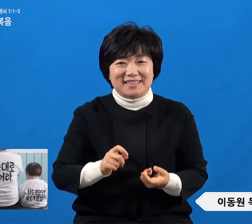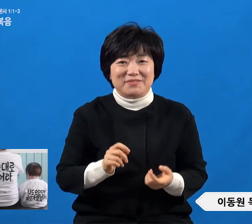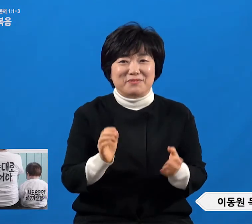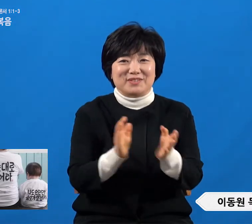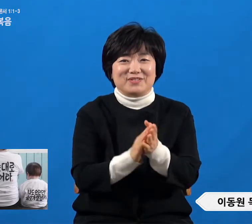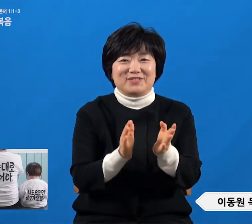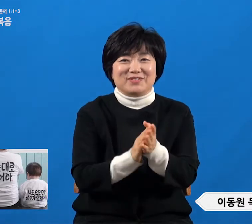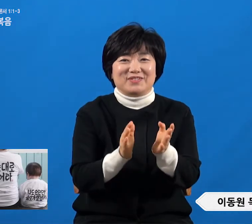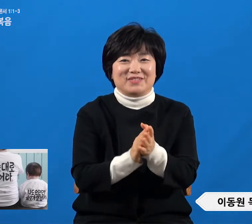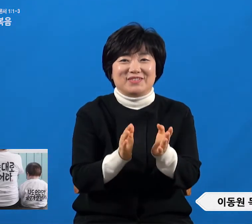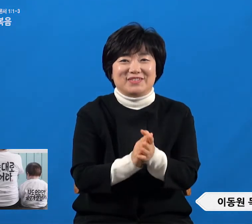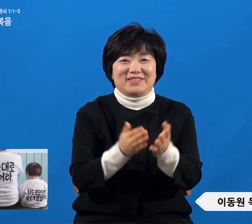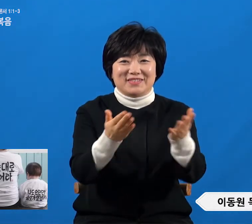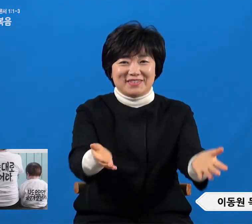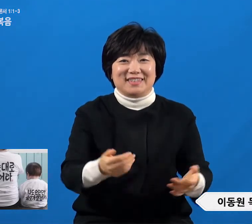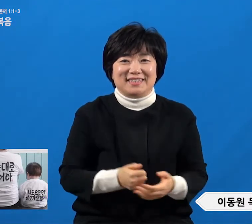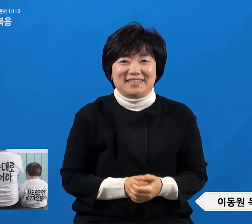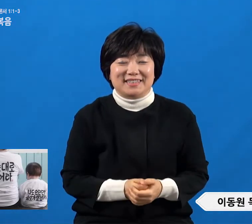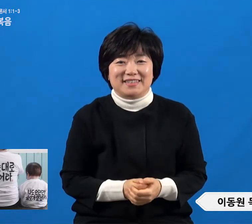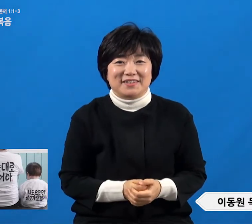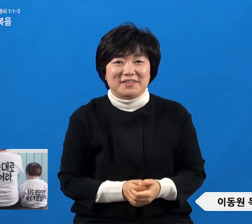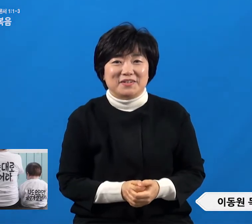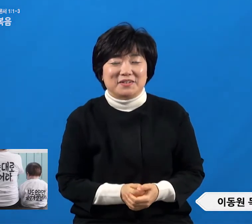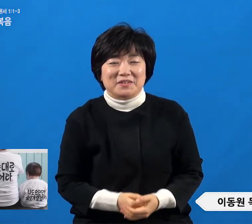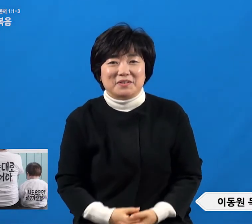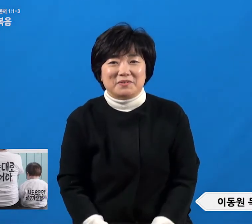박수 한번 쳐주세요.